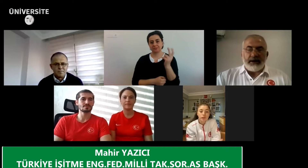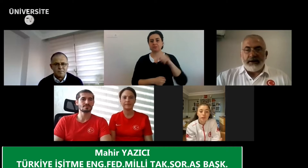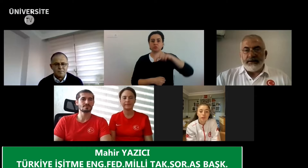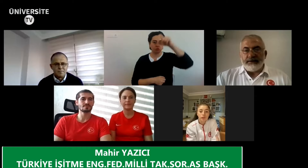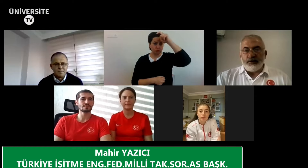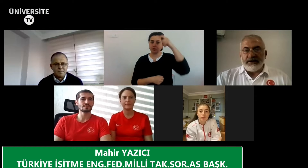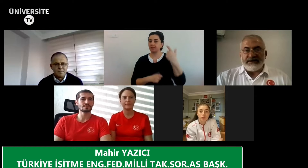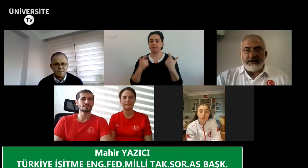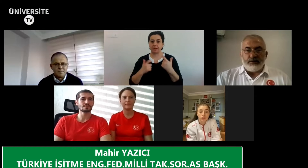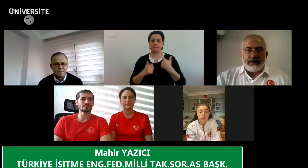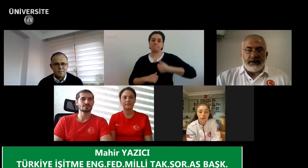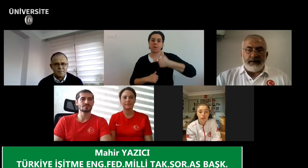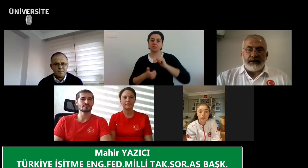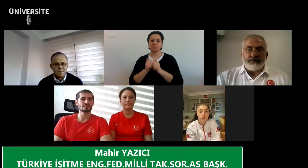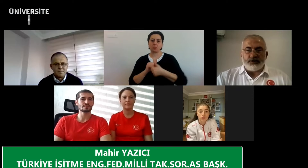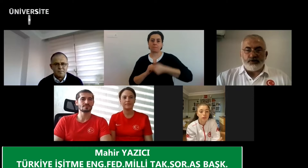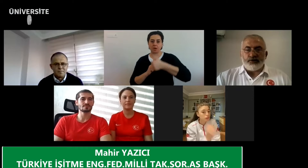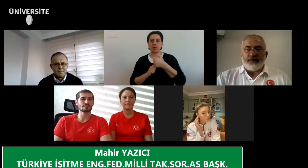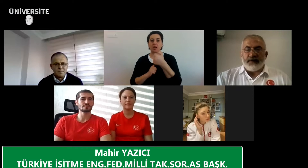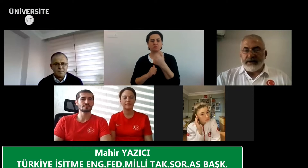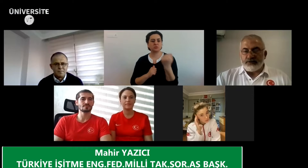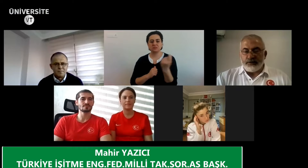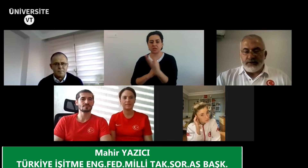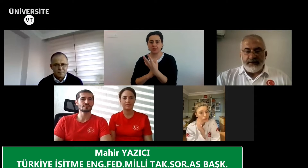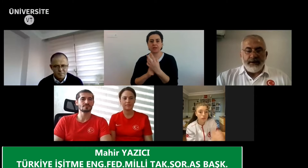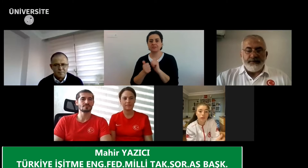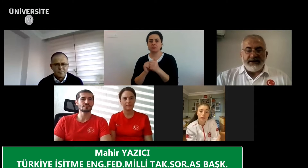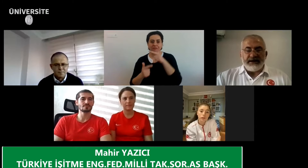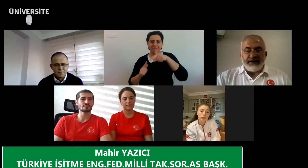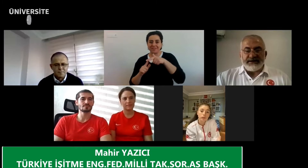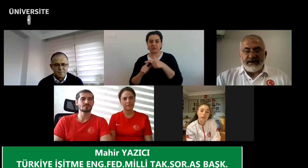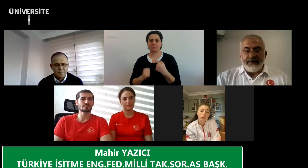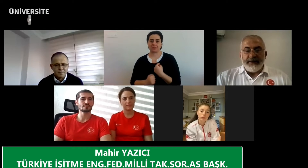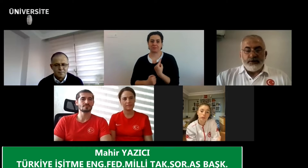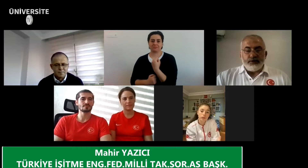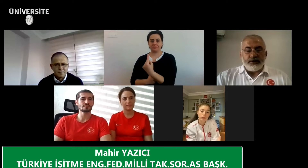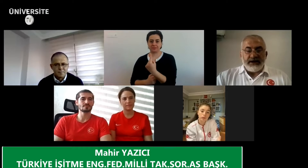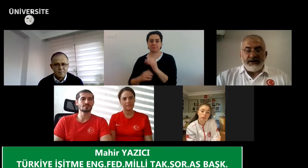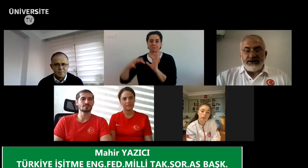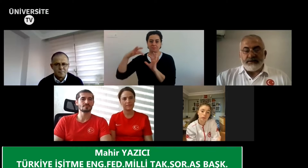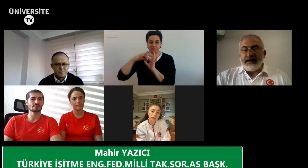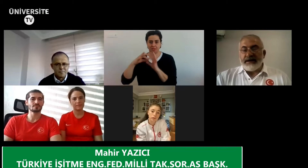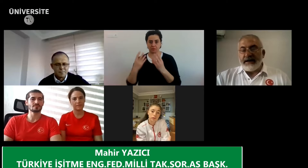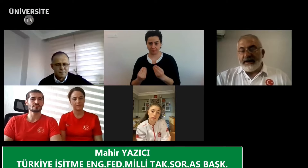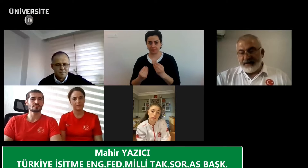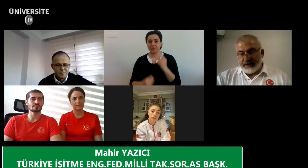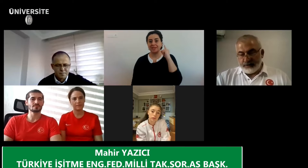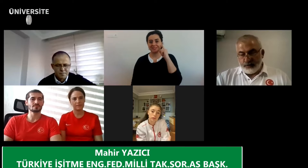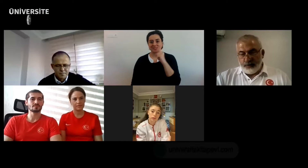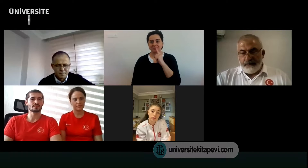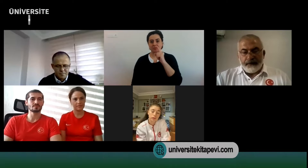Spor Bakanlığı'nın bünyesinde bulunan 60 küsur federasyondan bir tanesi de Türkiye İşitme